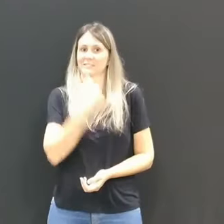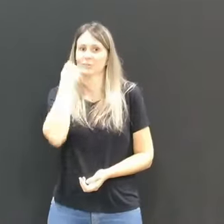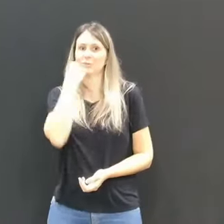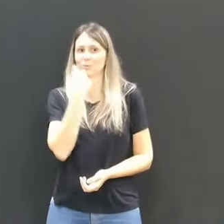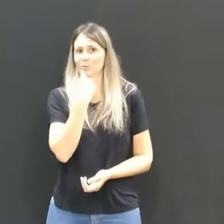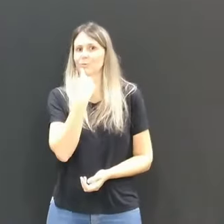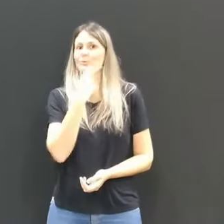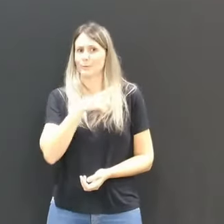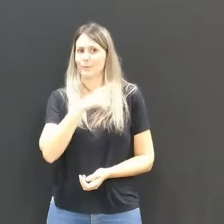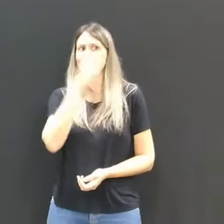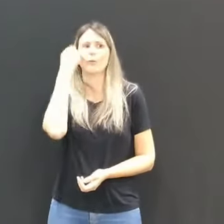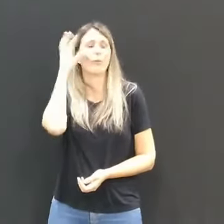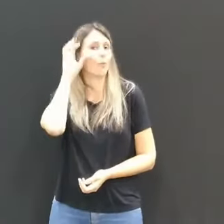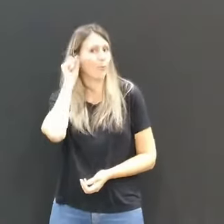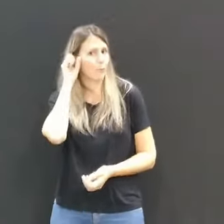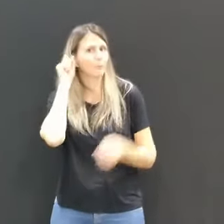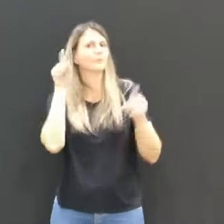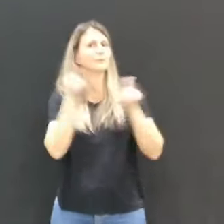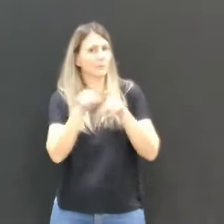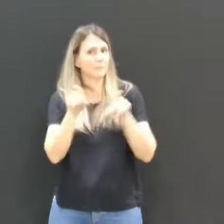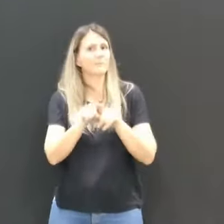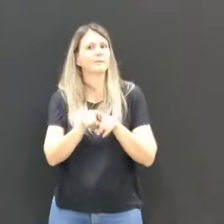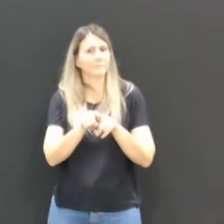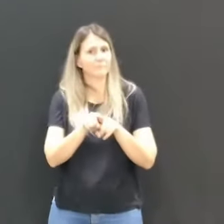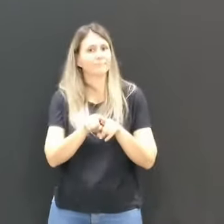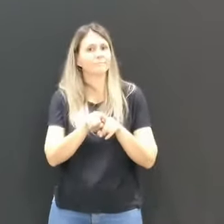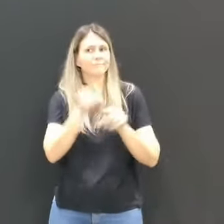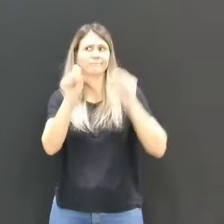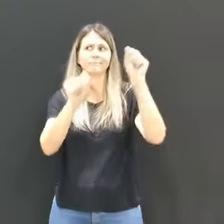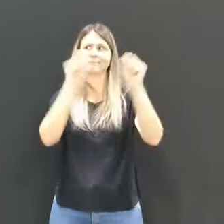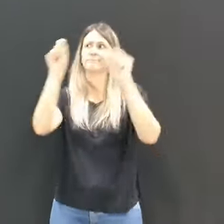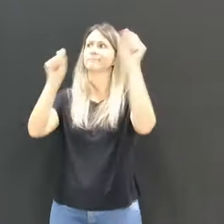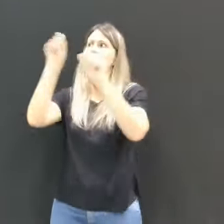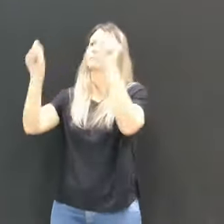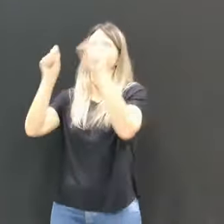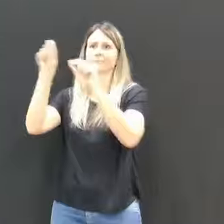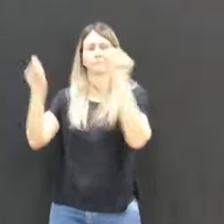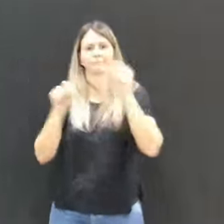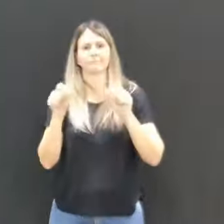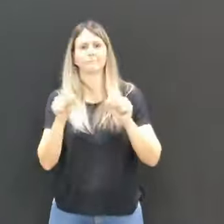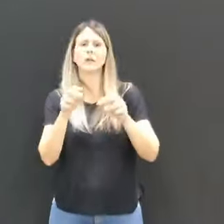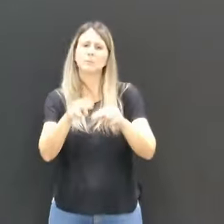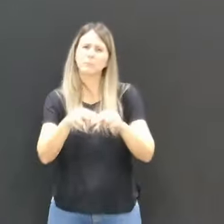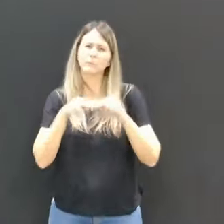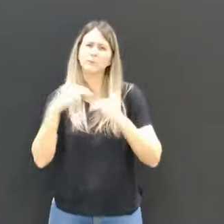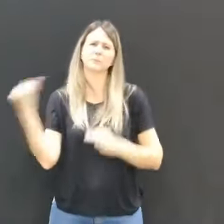com a presença do Espírito Santo. Os ouvintes também é a mesma coisa. Existem várias pessoas,